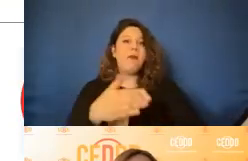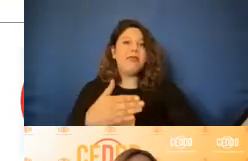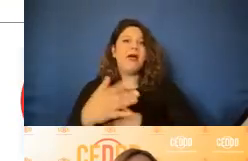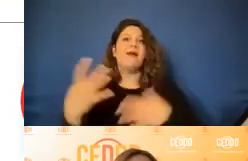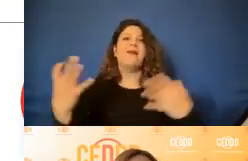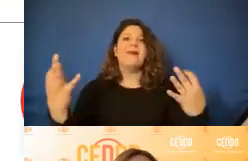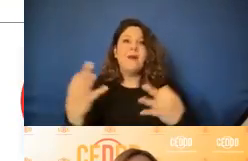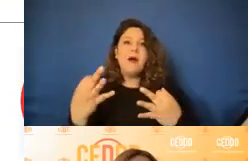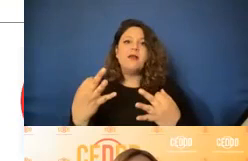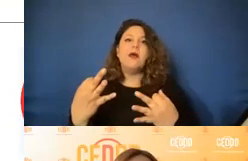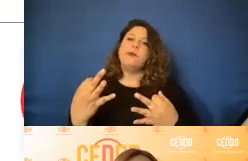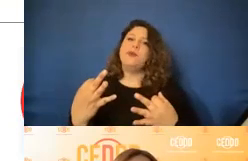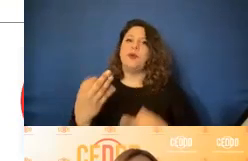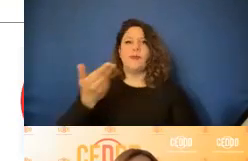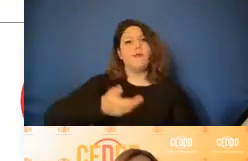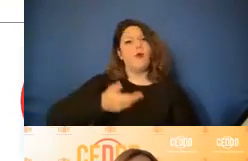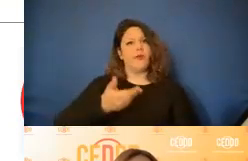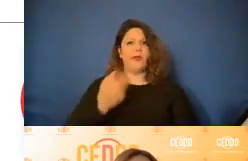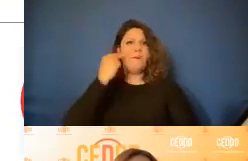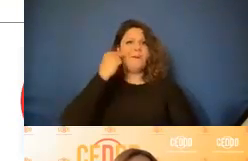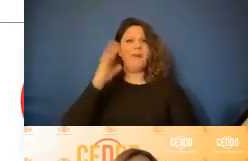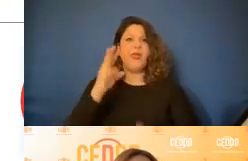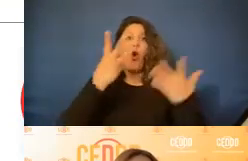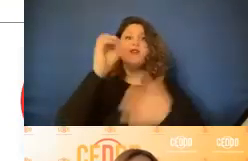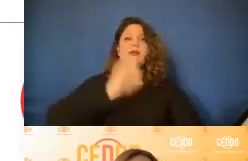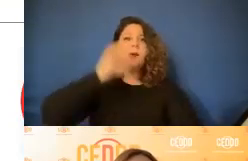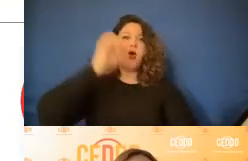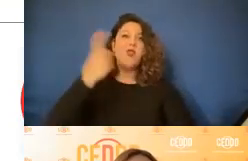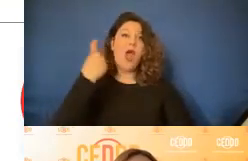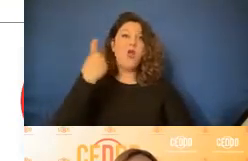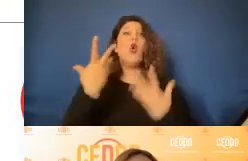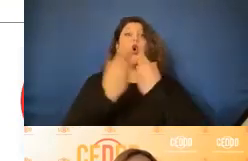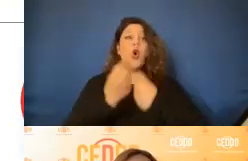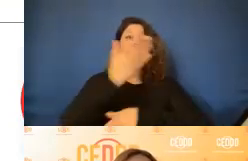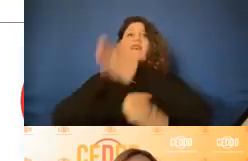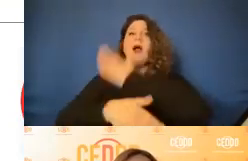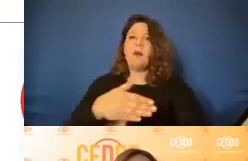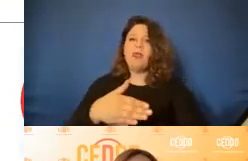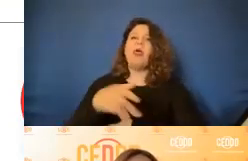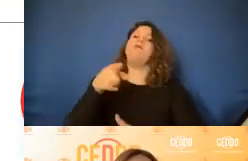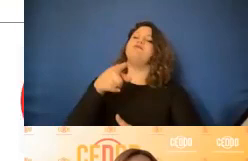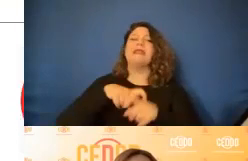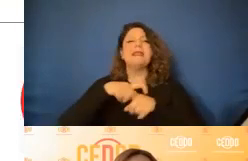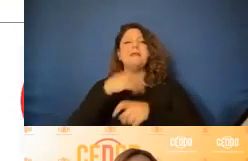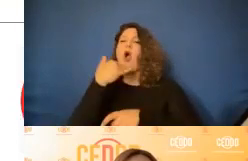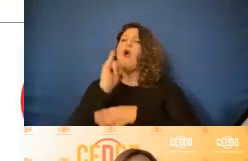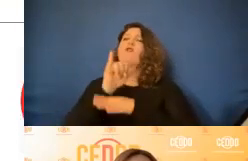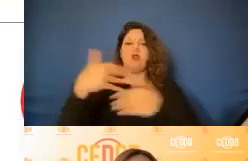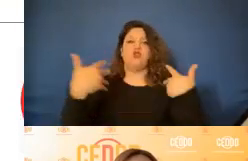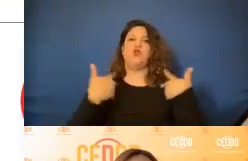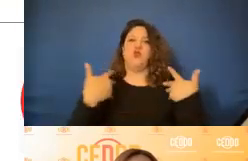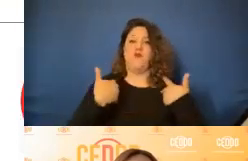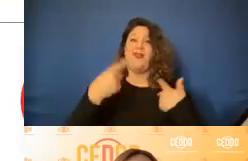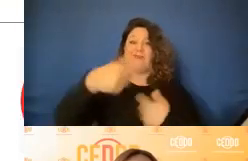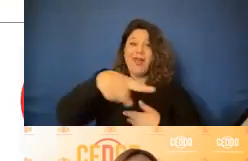son importantes y dan un poco de miedo, ¿no? El 80% del alumnado con discapacidad sufre algún tipo de bullying. De ellos, 6 de cada 10